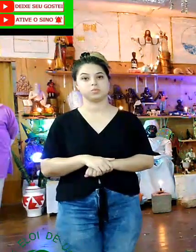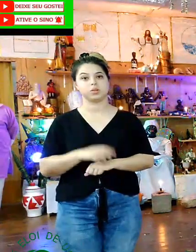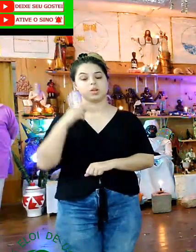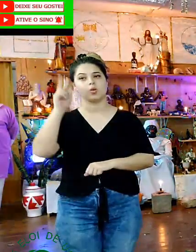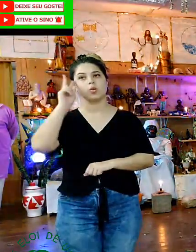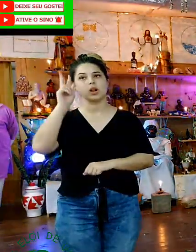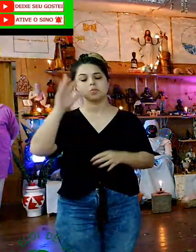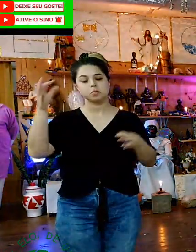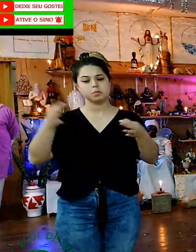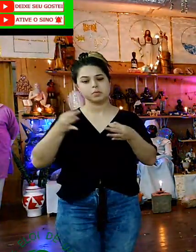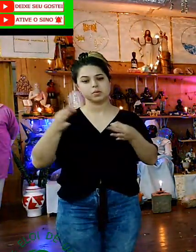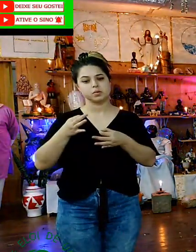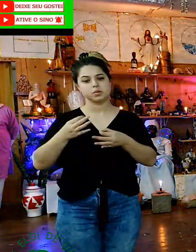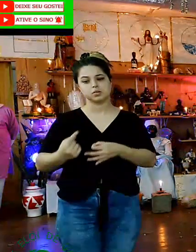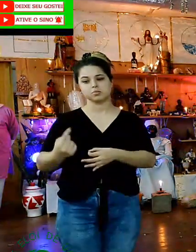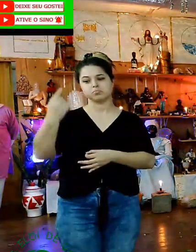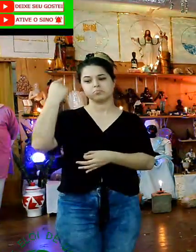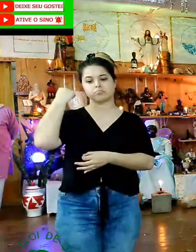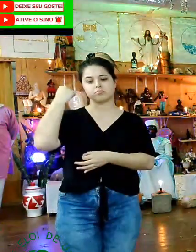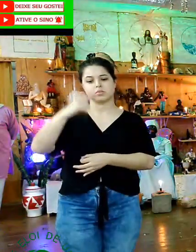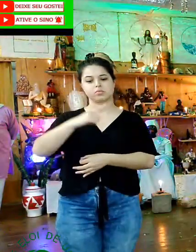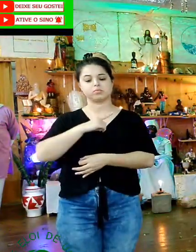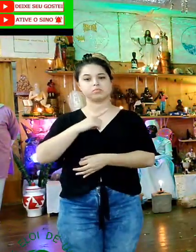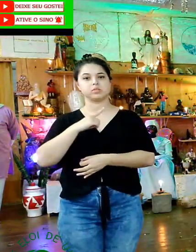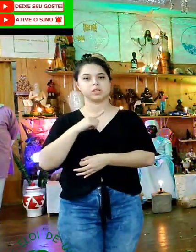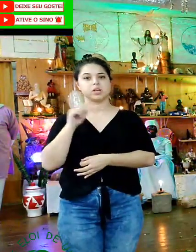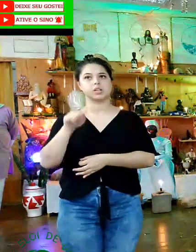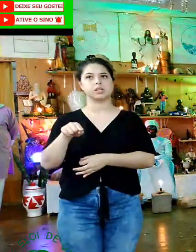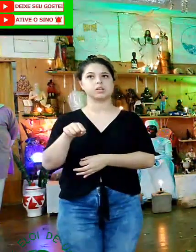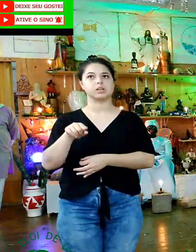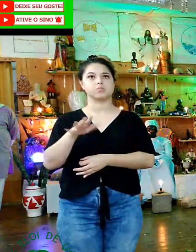Lembro perfeitamente no GDIREC, quando nós estivemos ali